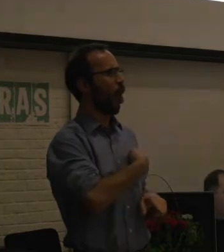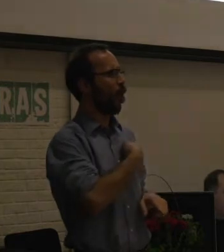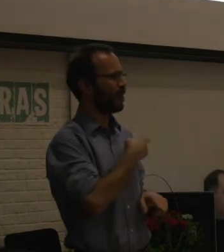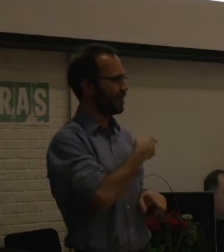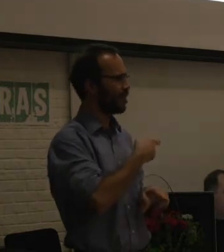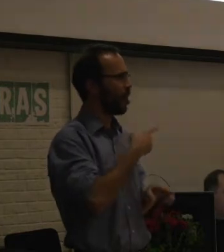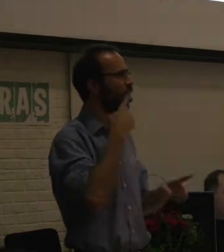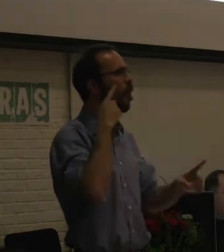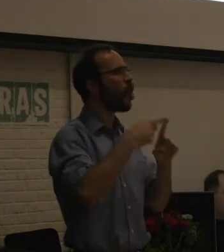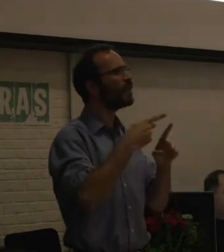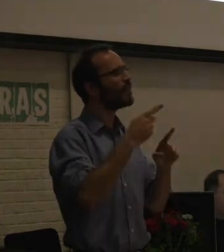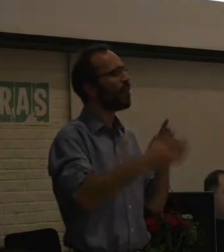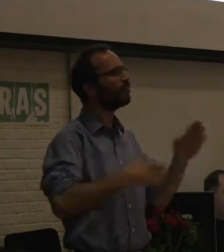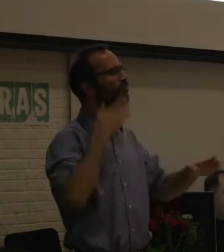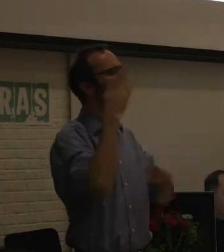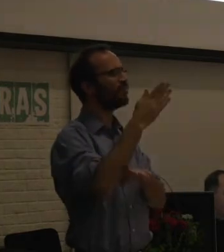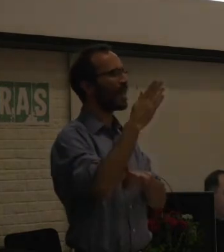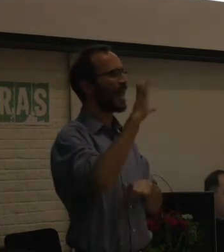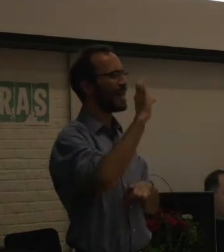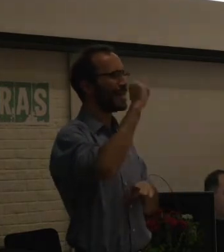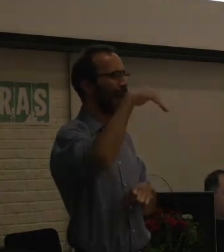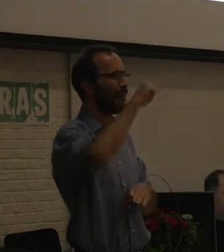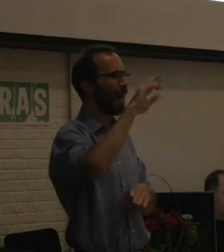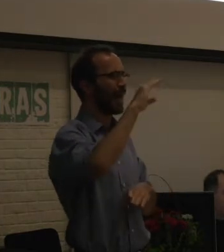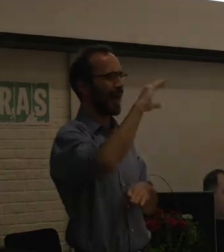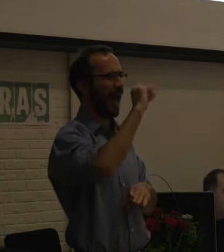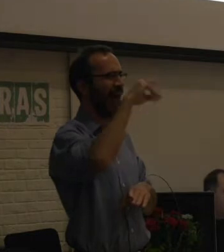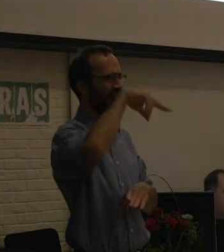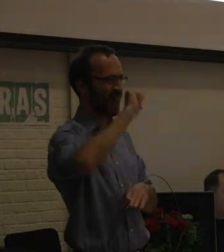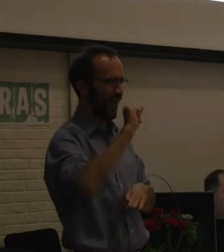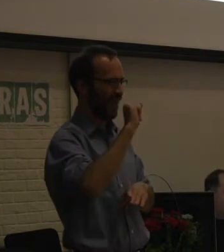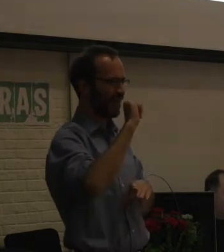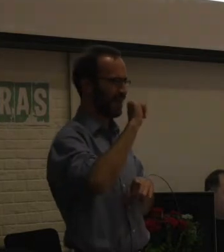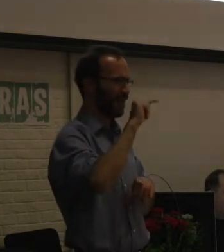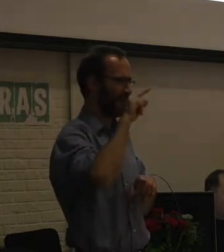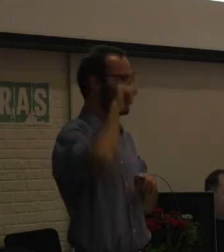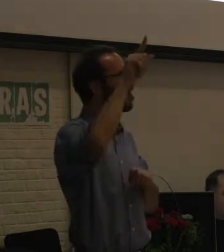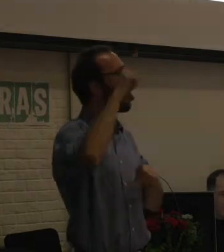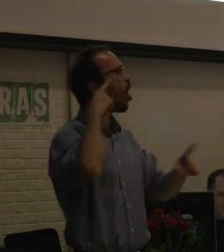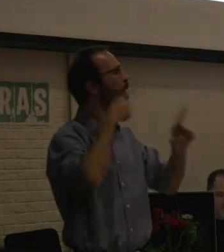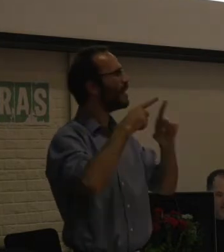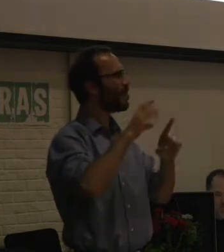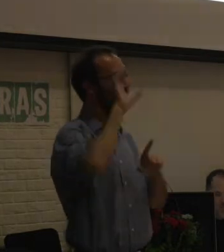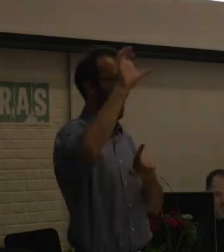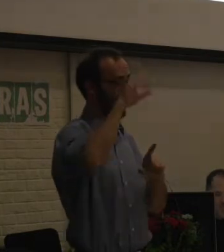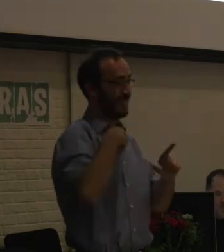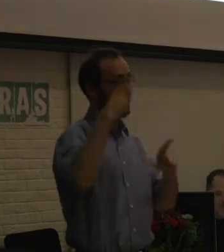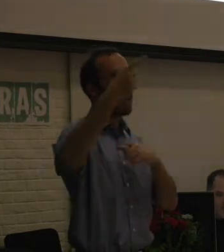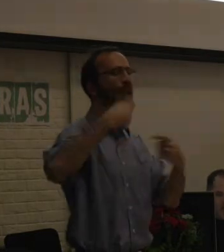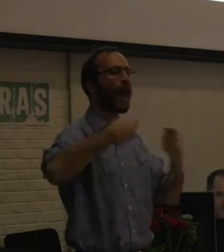una expedición hasta Samarcanda, a Uzbekistán, para negociar para los reyes de Castilla. Bueno, ahí lo